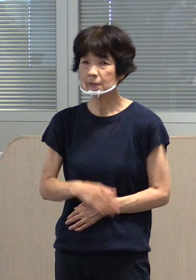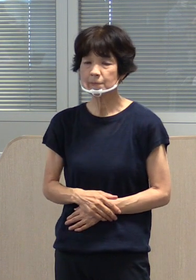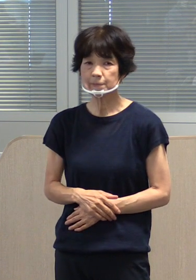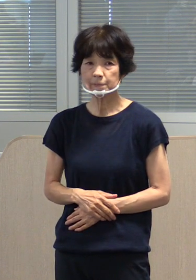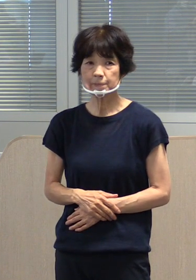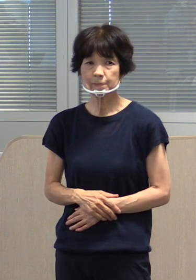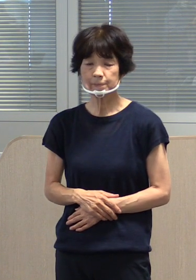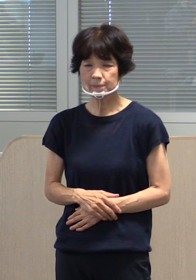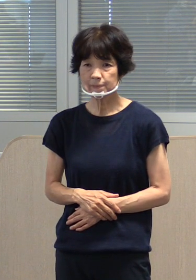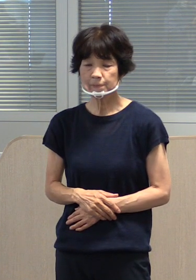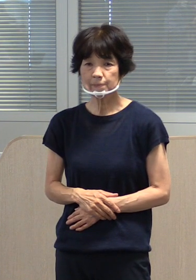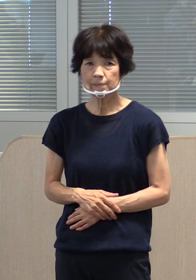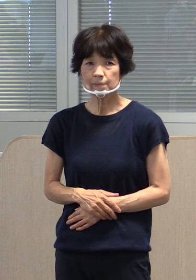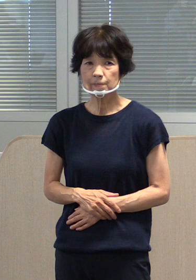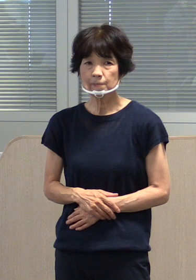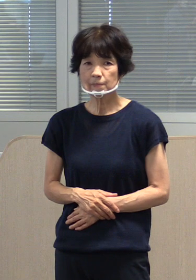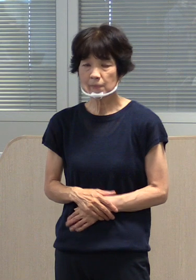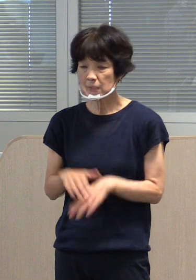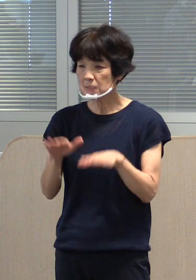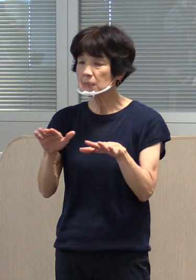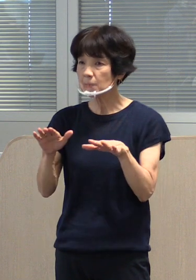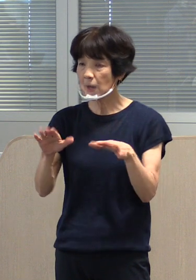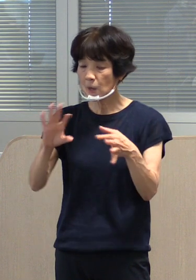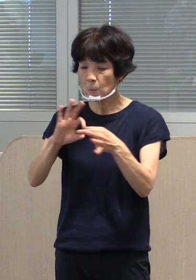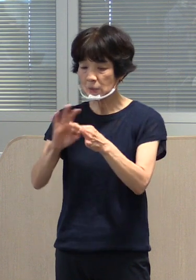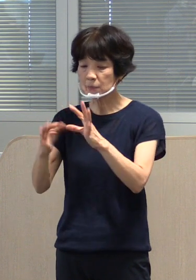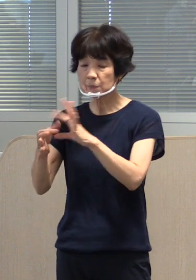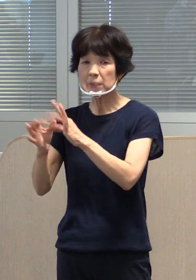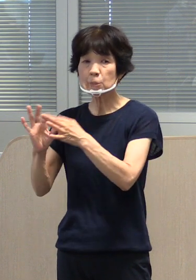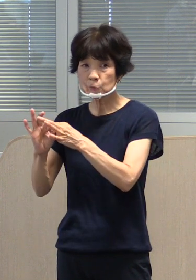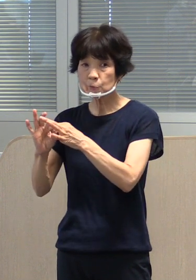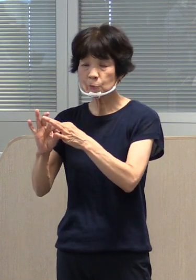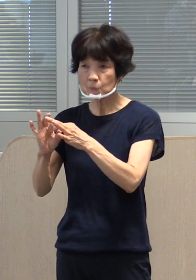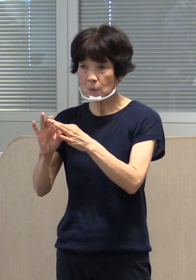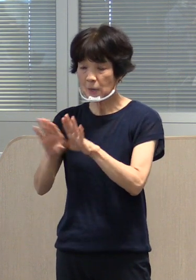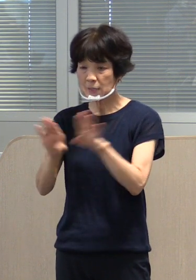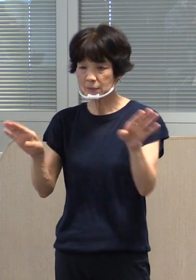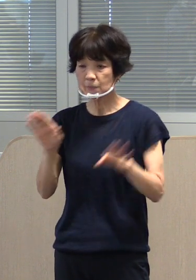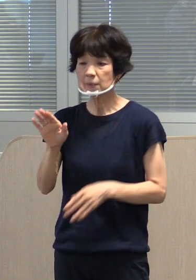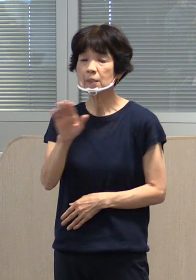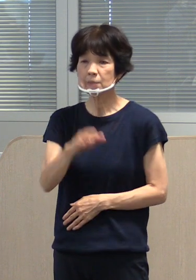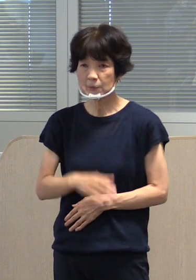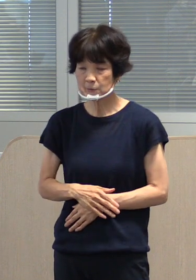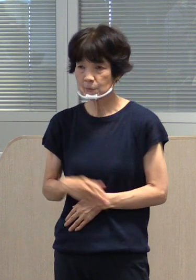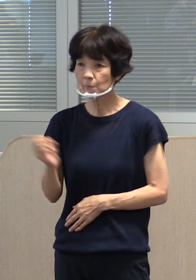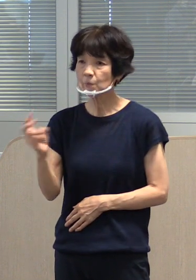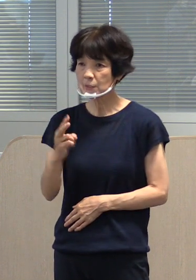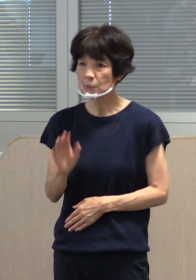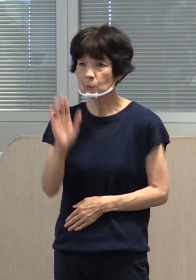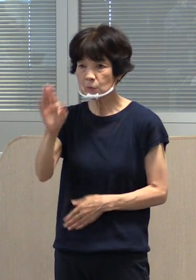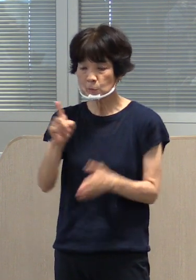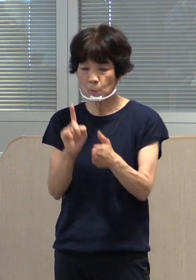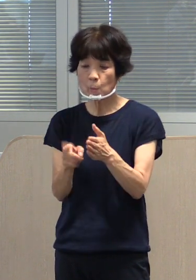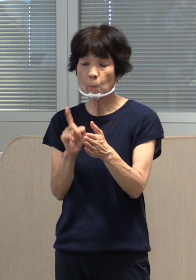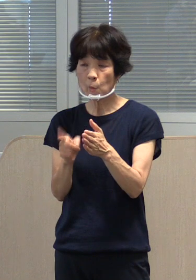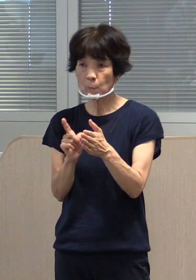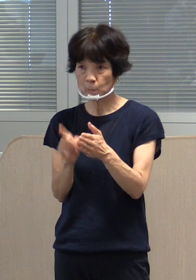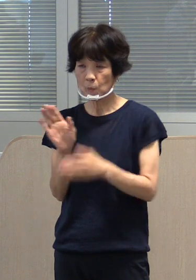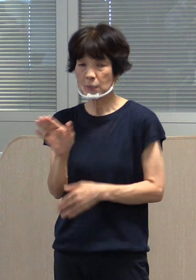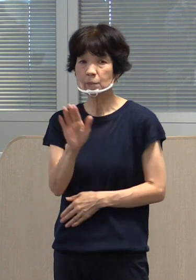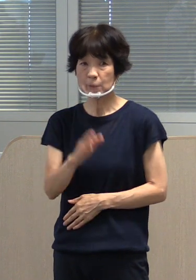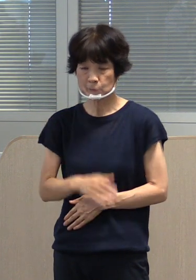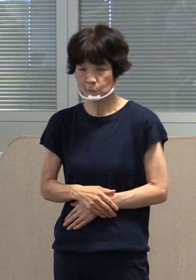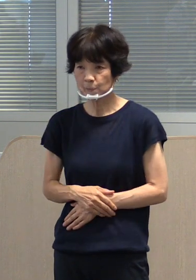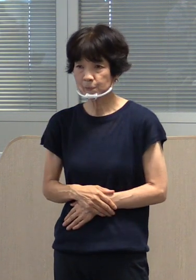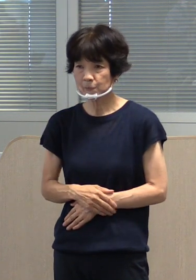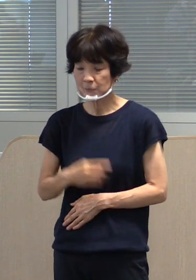ども、今オリンピック、佳境を迎えています。またこれからお盆も迎えるということで、ある